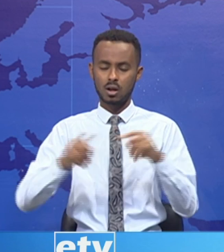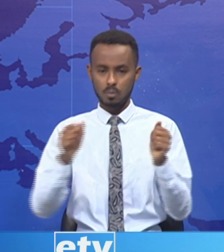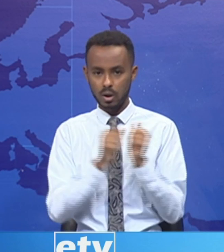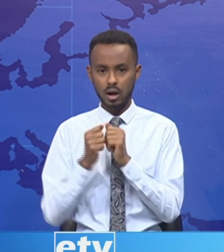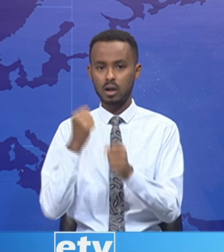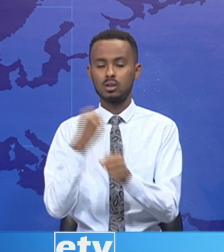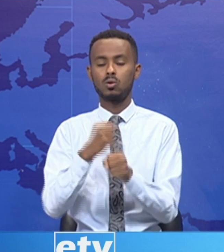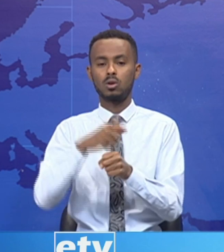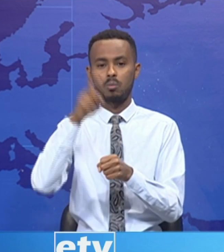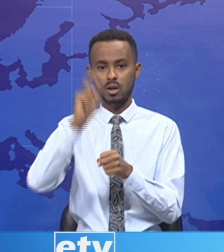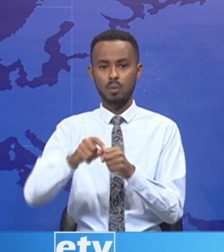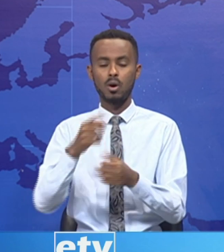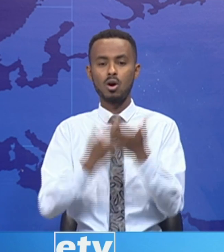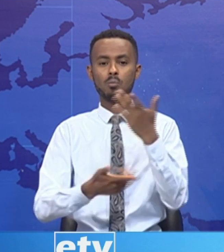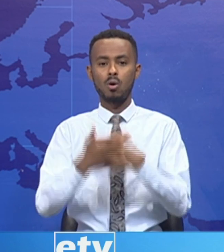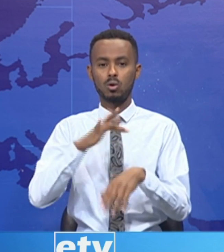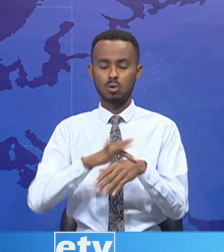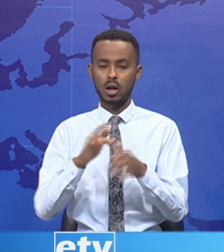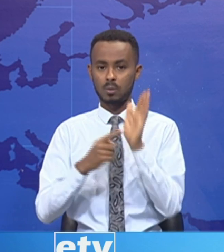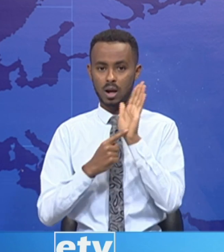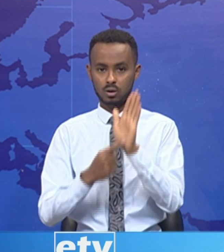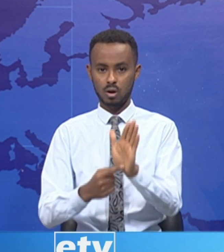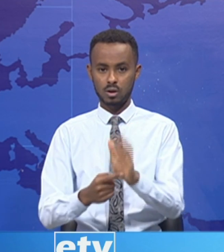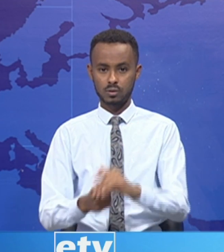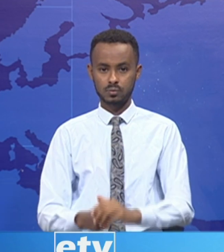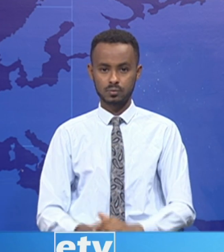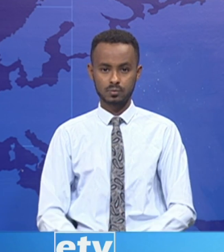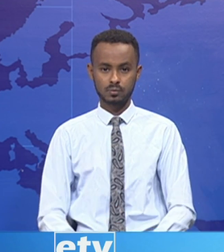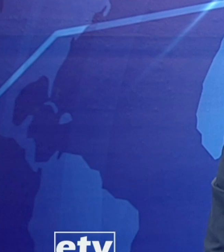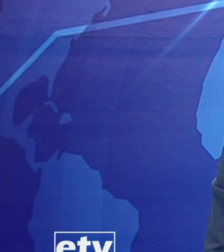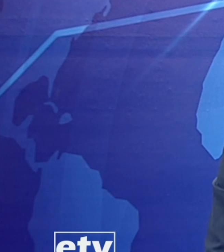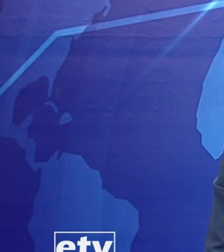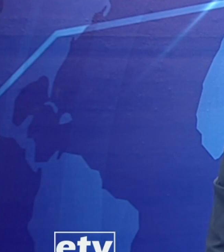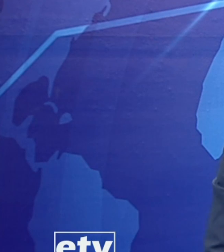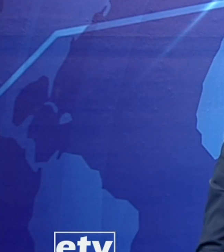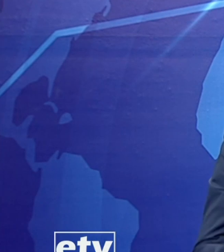ሊሰሩ እንደሚገባም በውይይቱ ተመላክቷል።